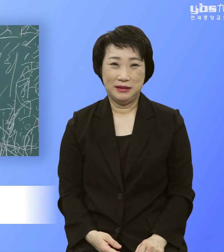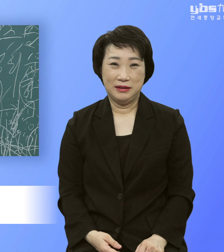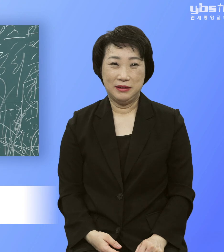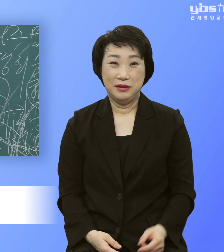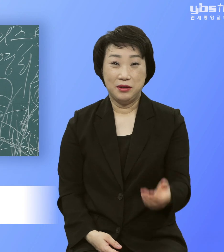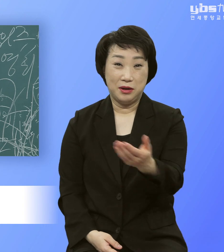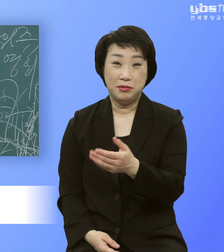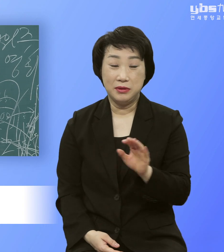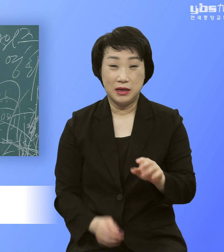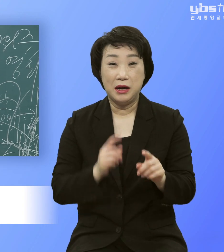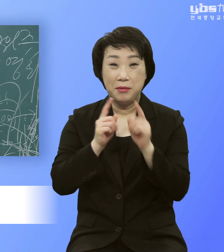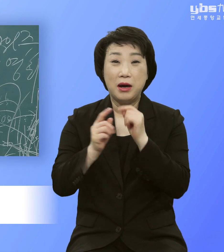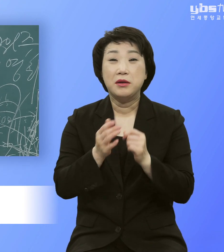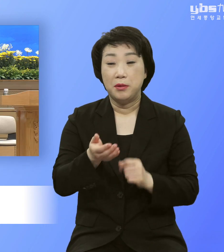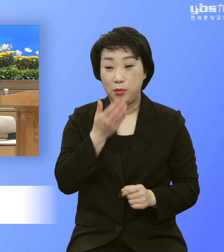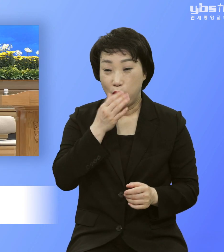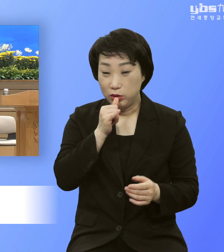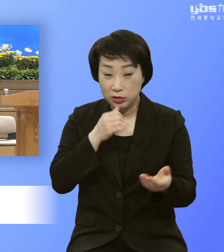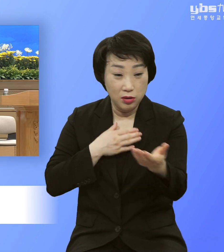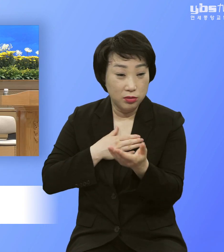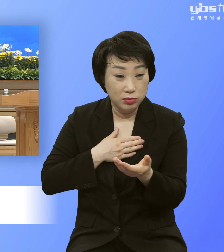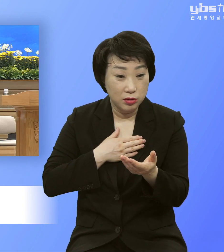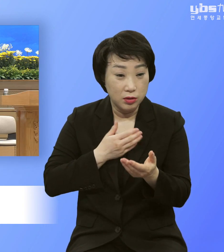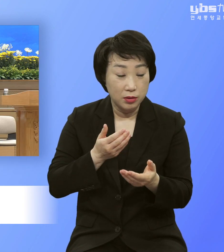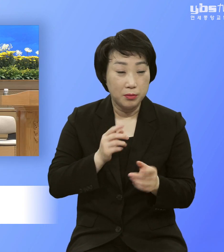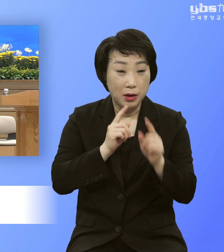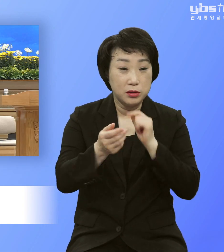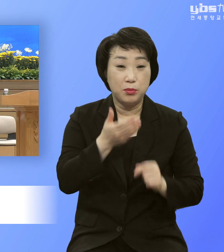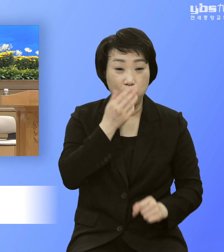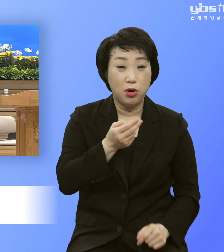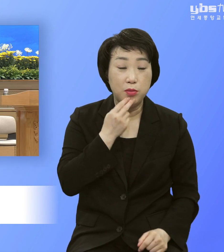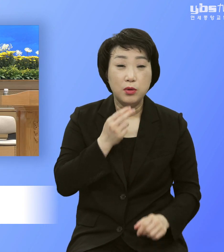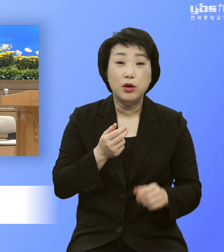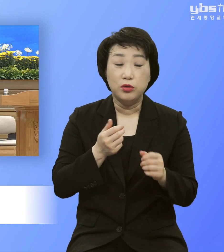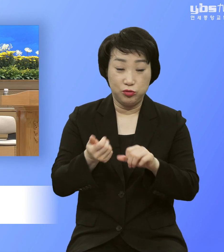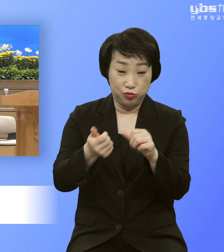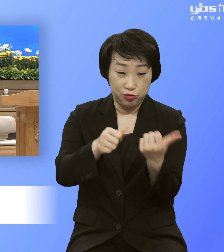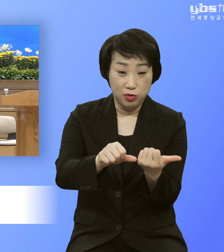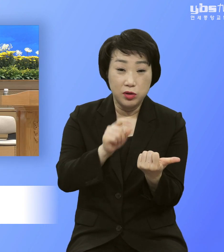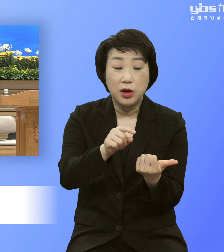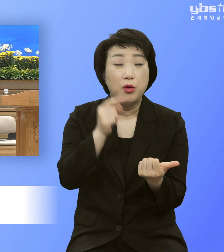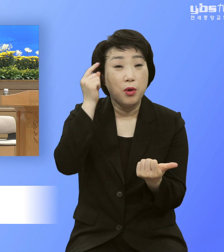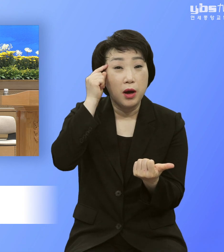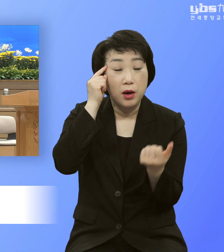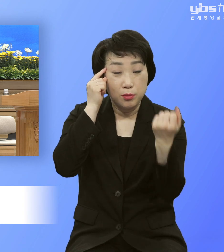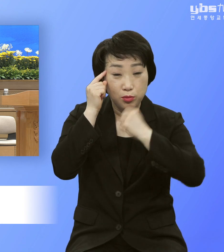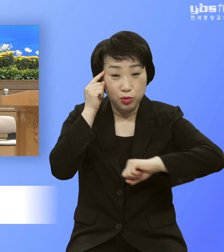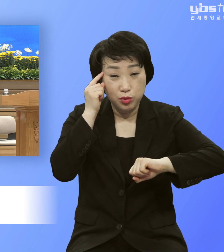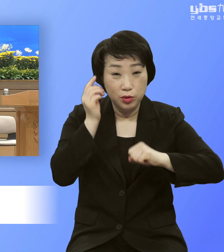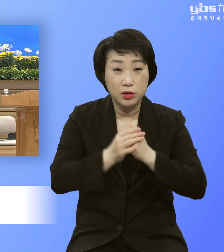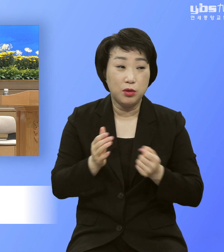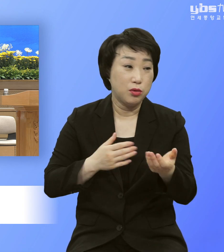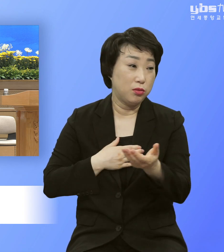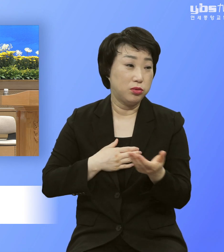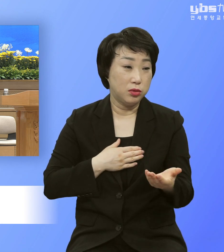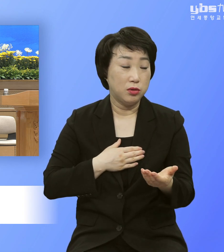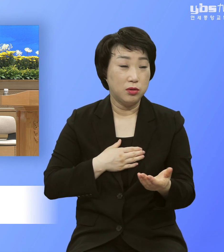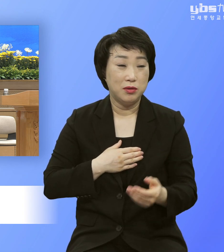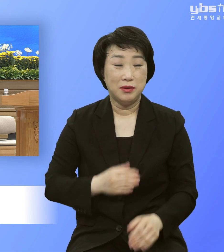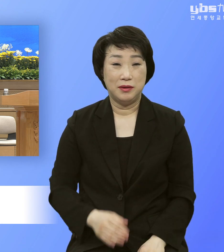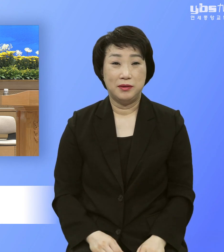근데 말씀을 먹는 자가 안 먹으면 죽는다. 이게 불순종이다 이 말이야. 안 들으면 말씀을 안